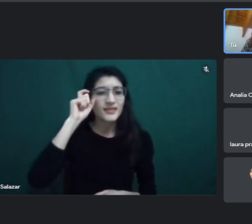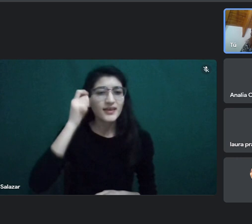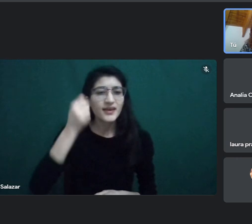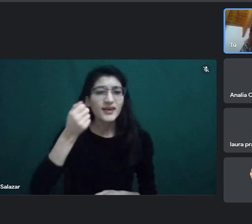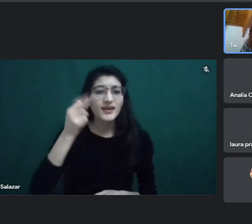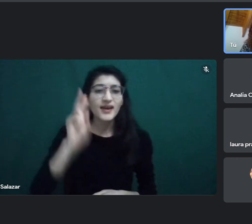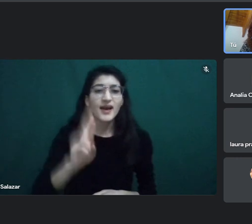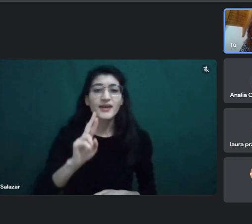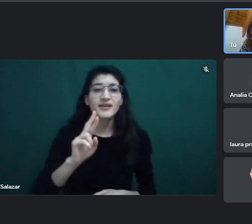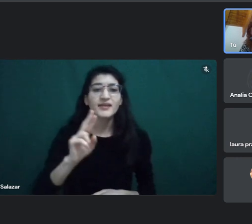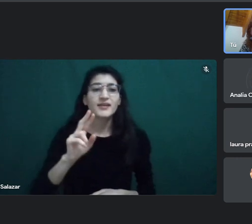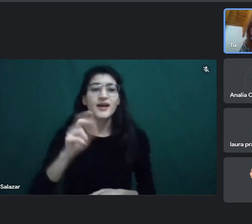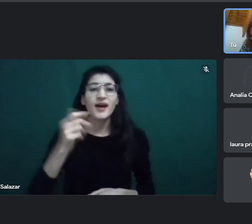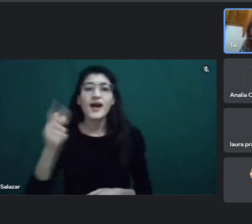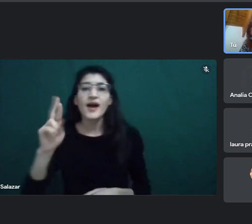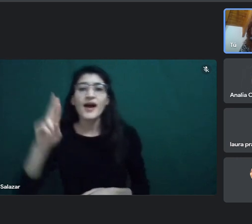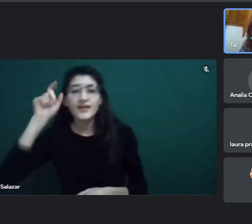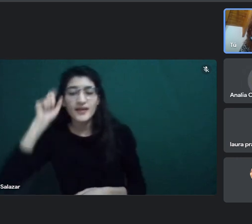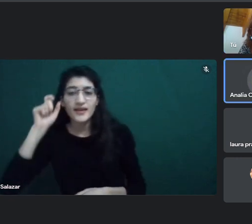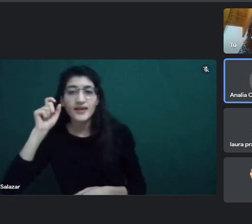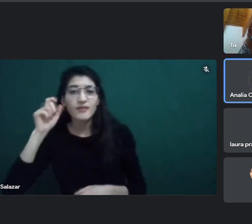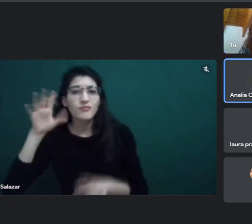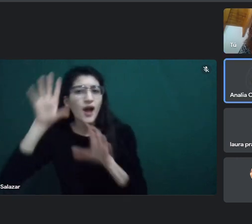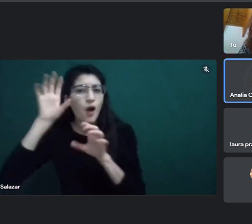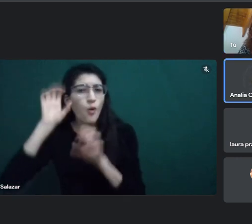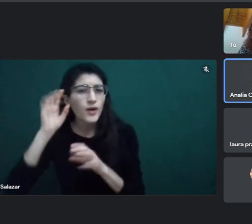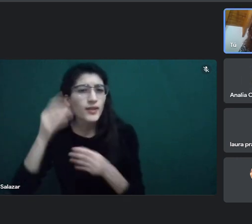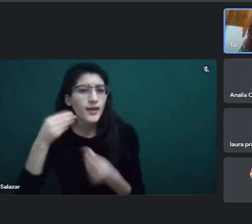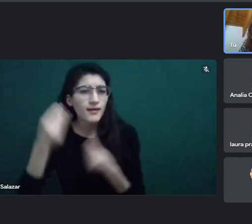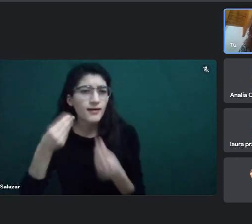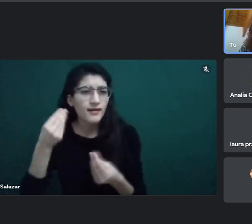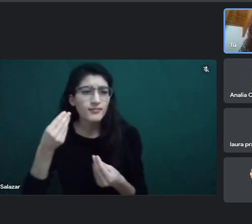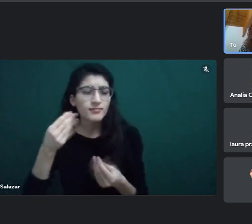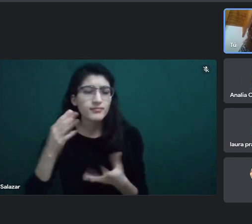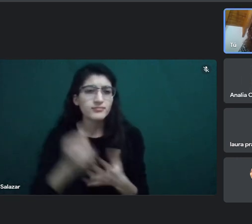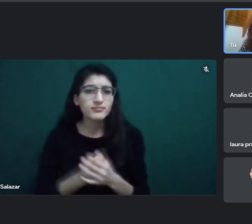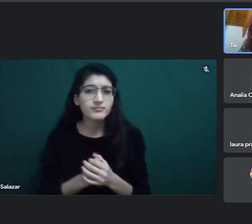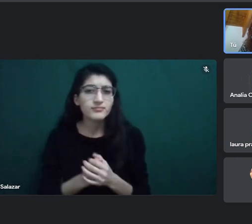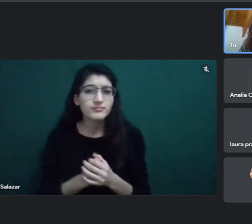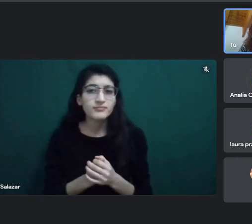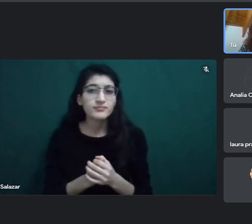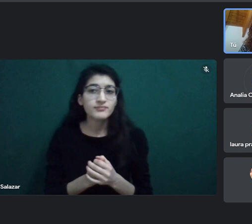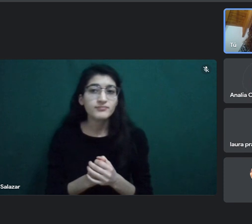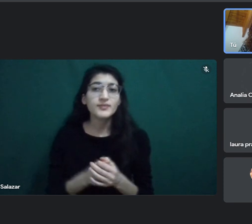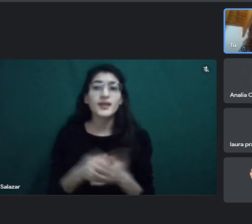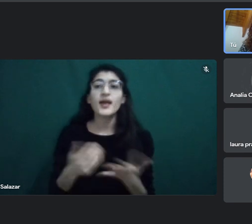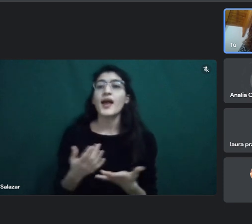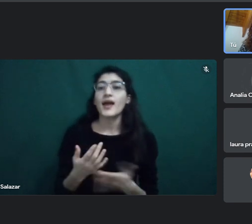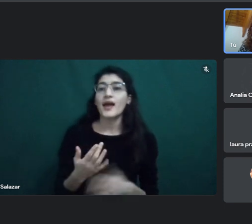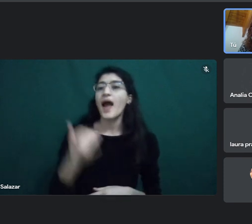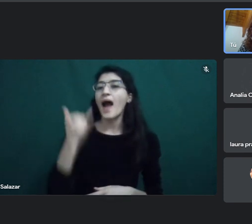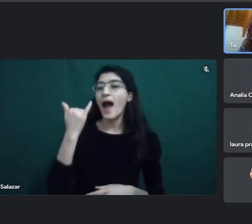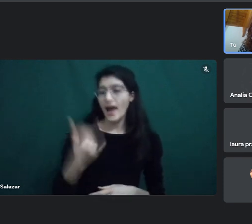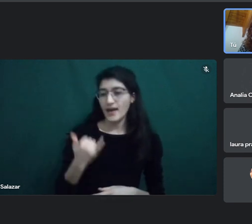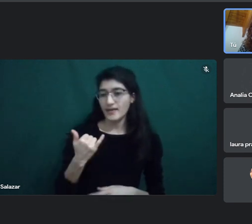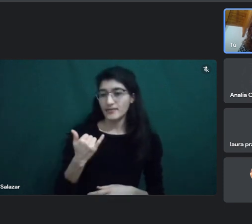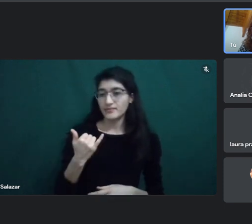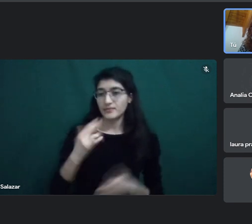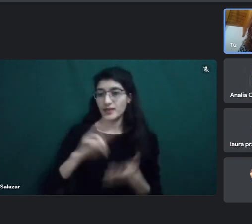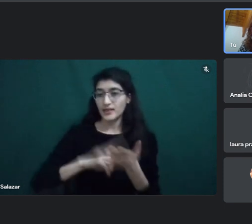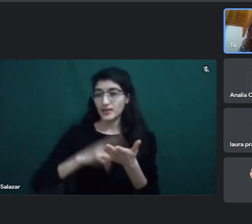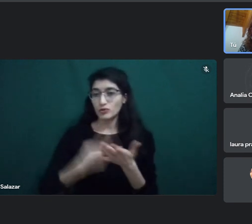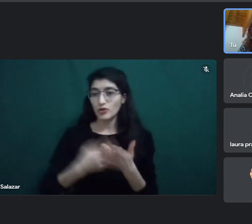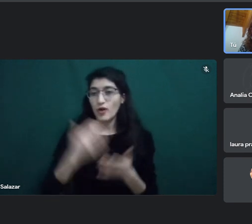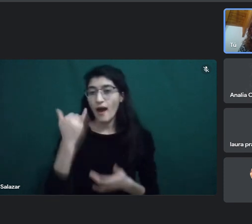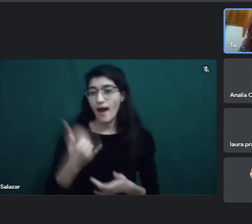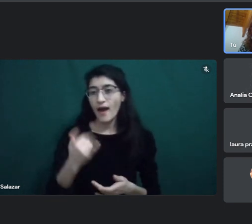¿Qué hemos dicho? Al. Bien, es el I, ¿sí? O existe. Y el are solo,